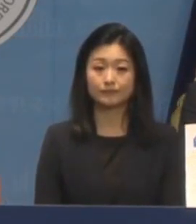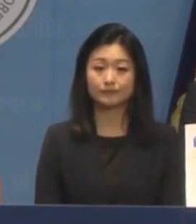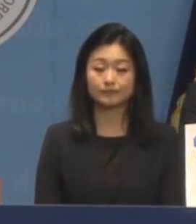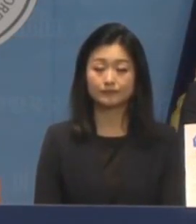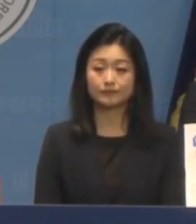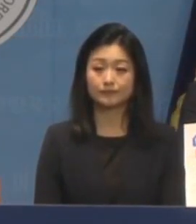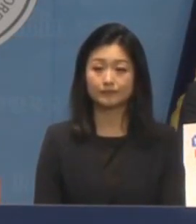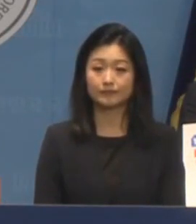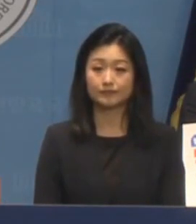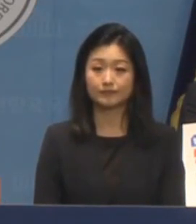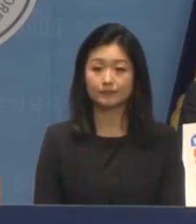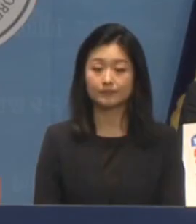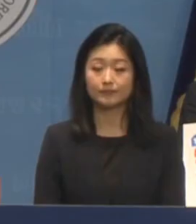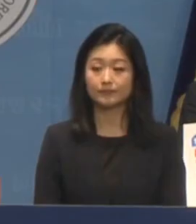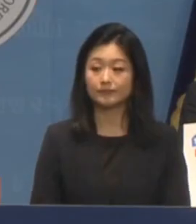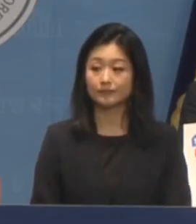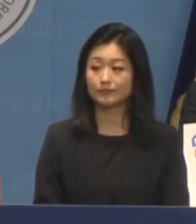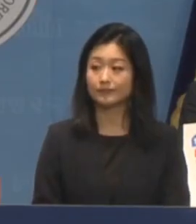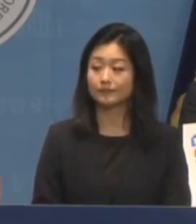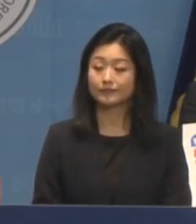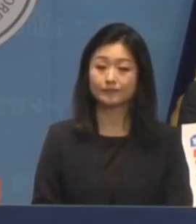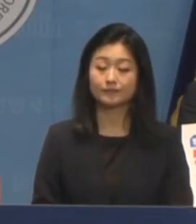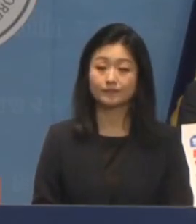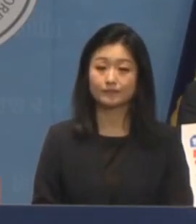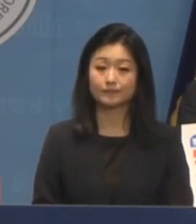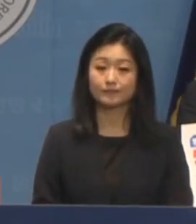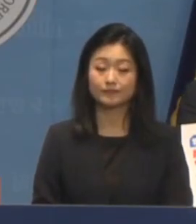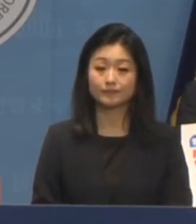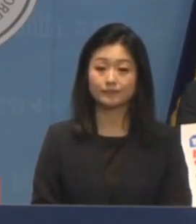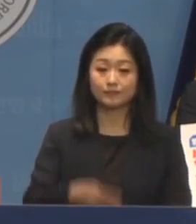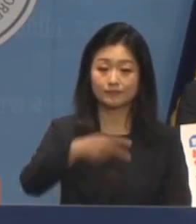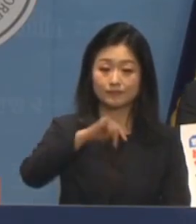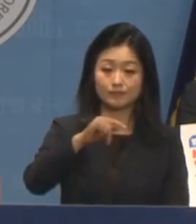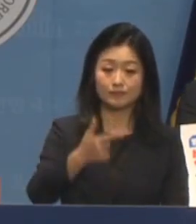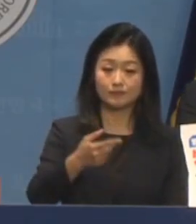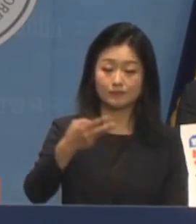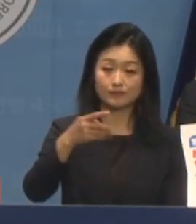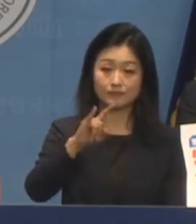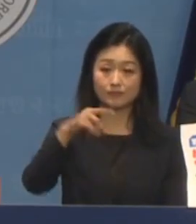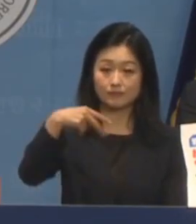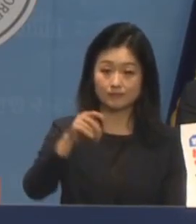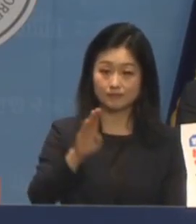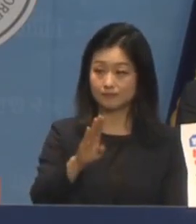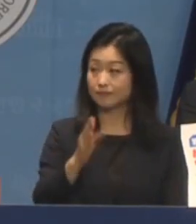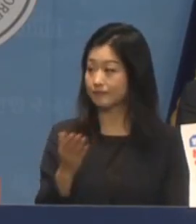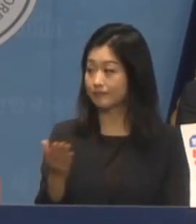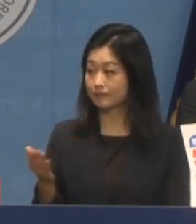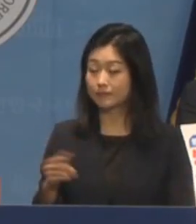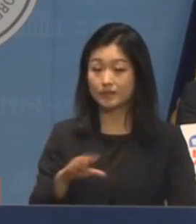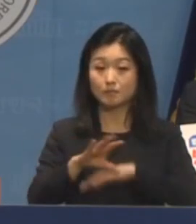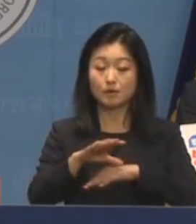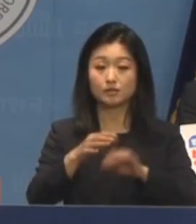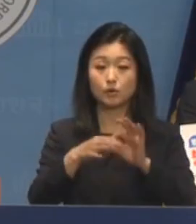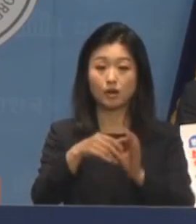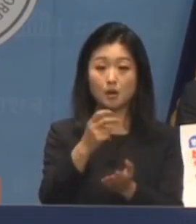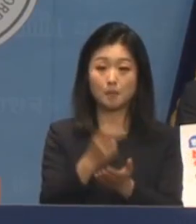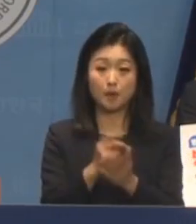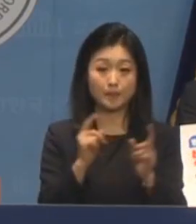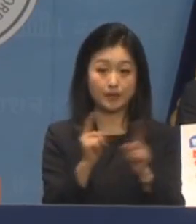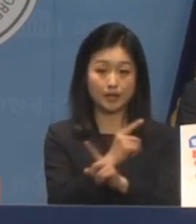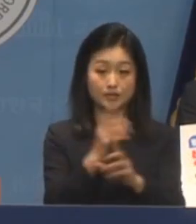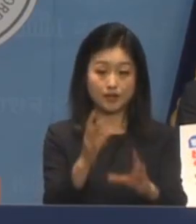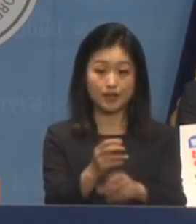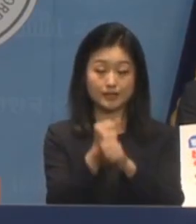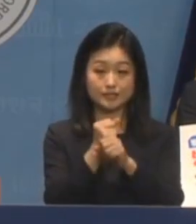네, 민원연 신태섭입니다. 방송 관련법 개정안 핵심